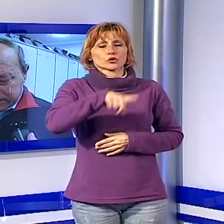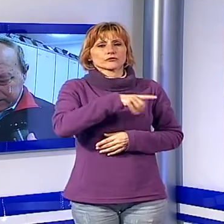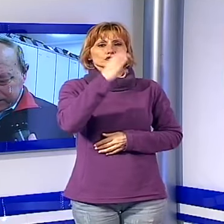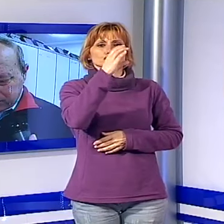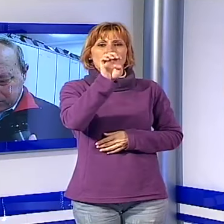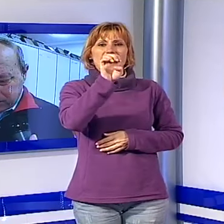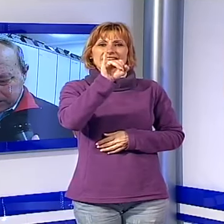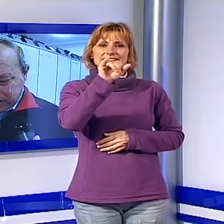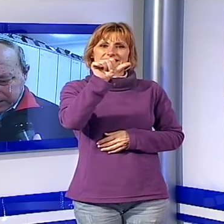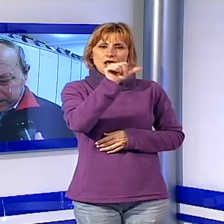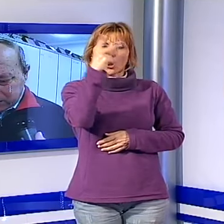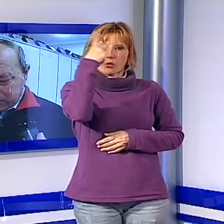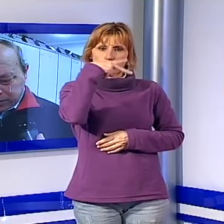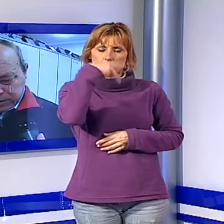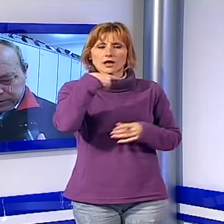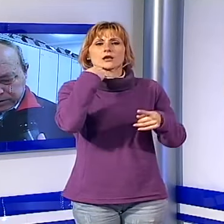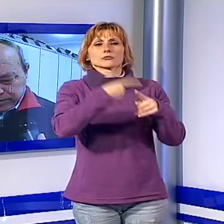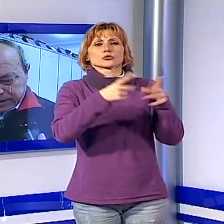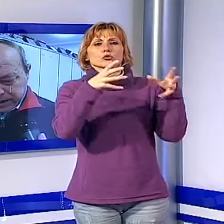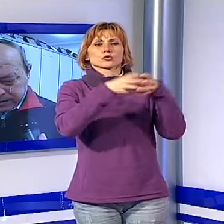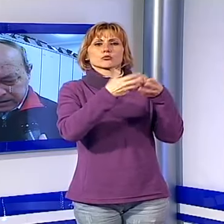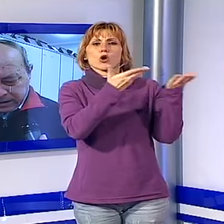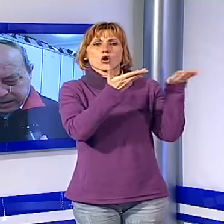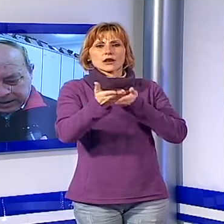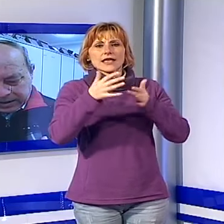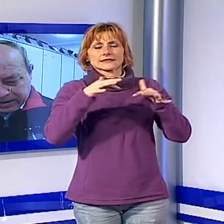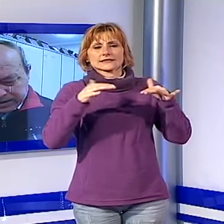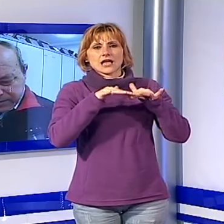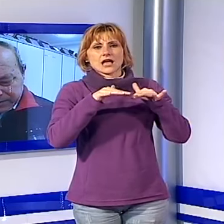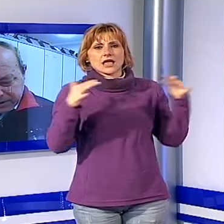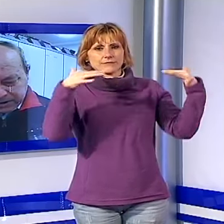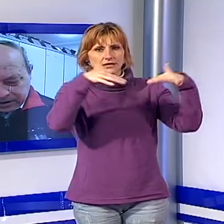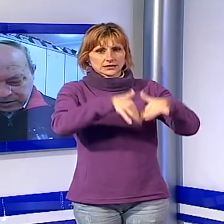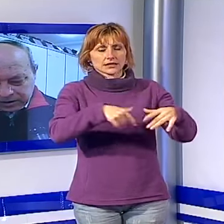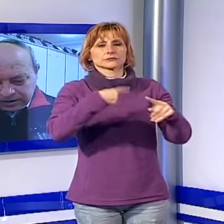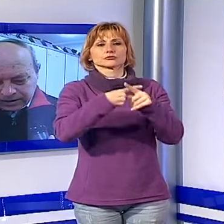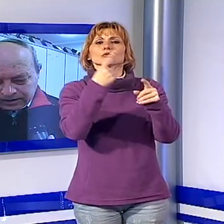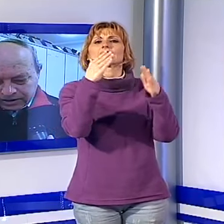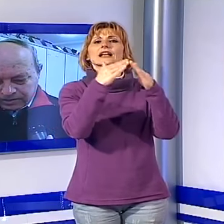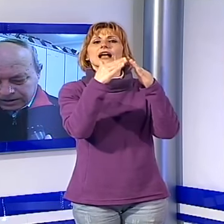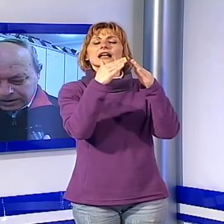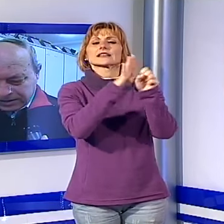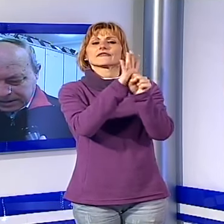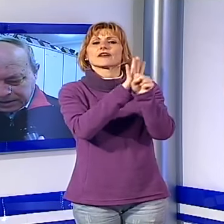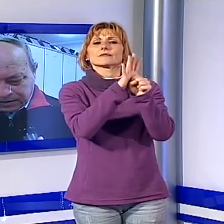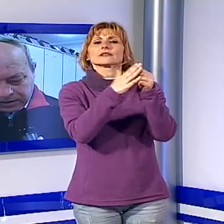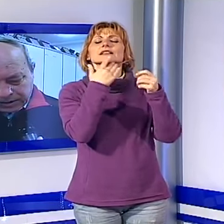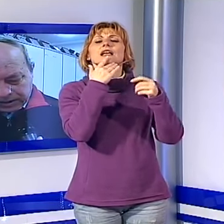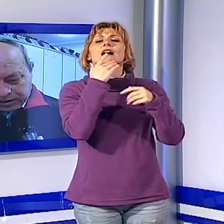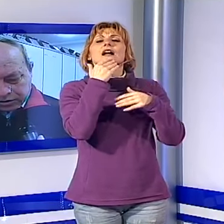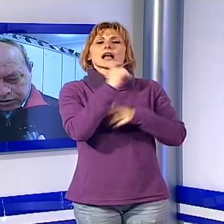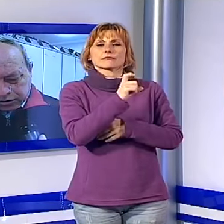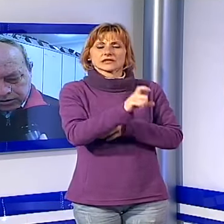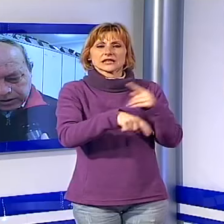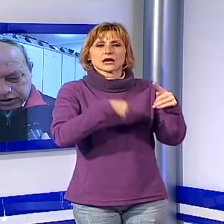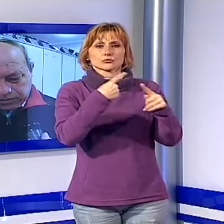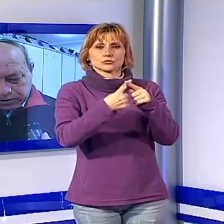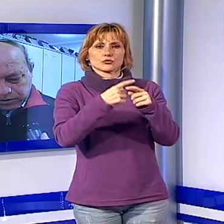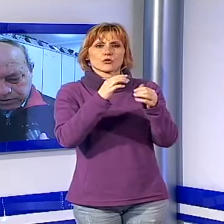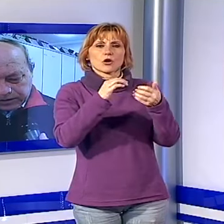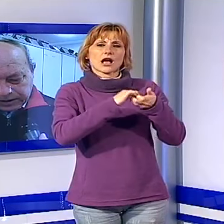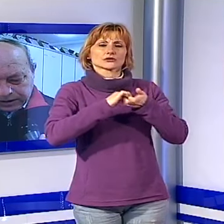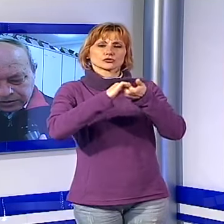CES di Lucca, al gruppo Accoglienze Immigrati, alla Casa Famiglia delle Sorelle di Santa Gemma di Camigliano, all'Associazione